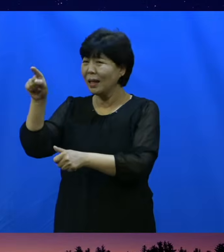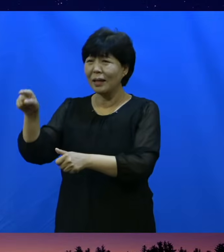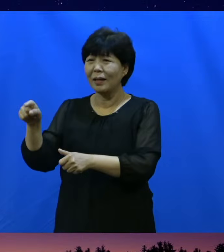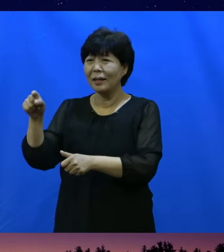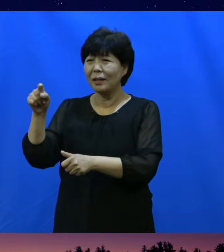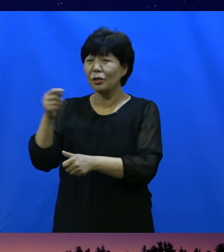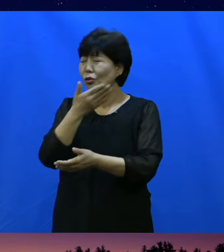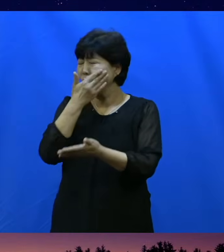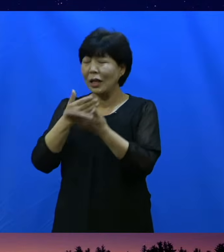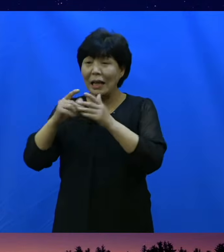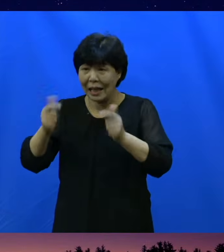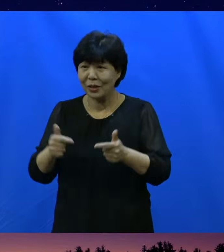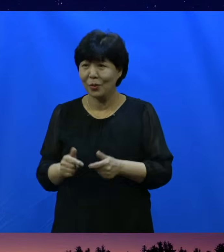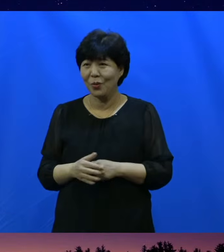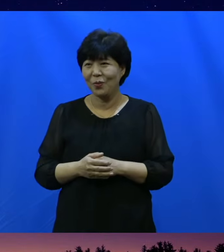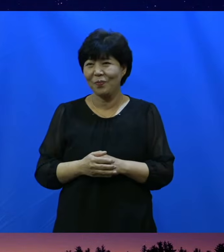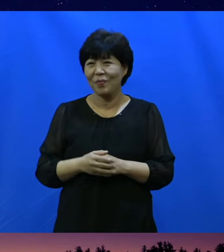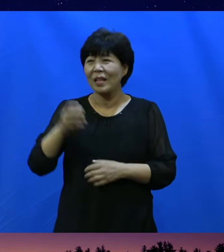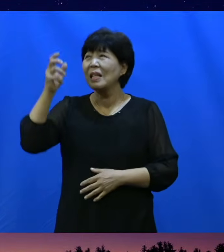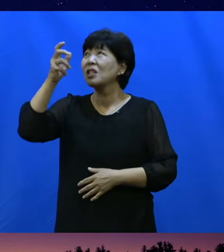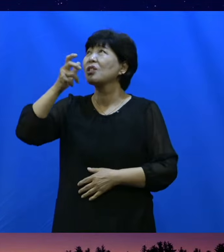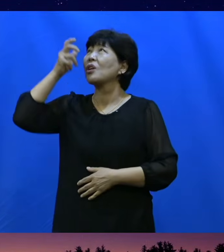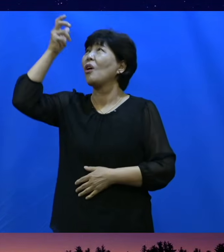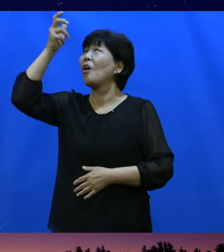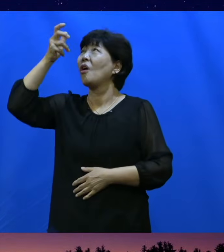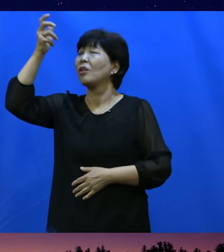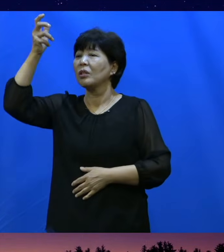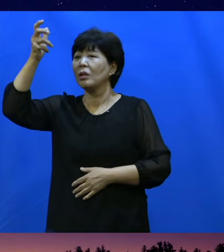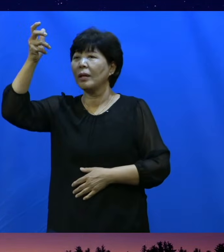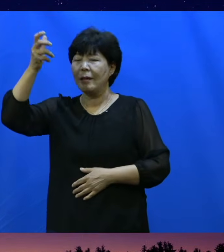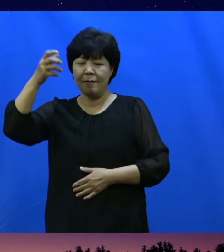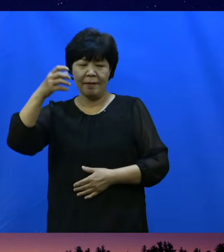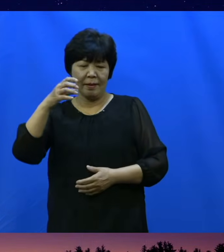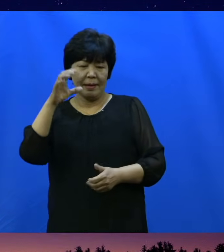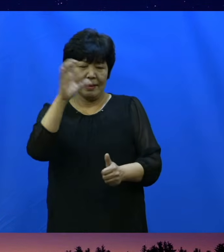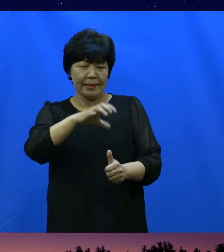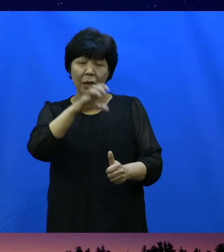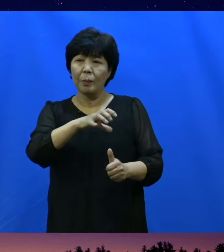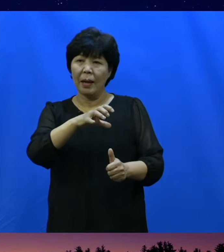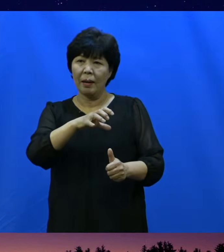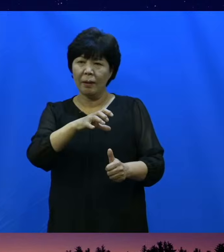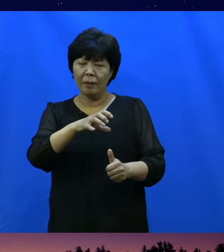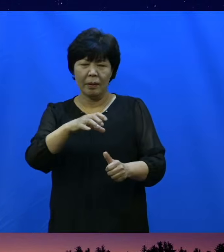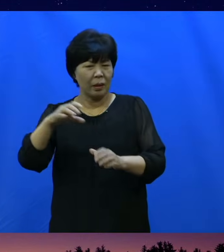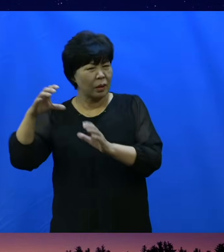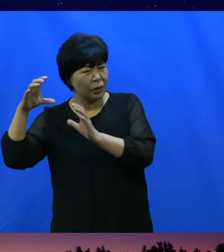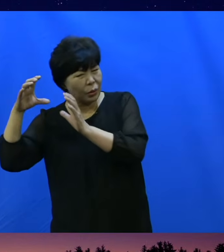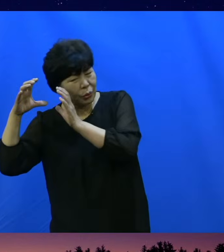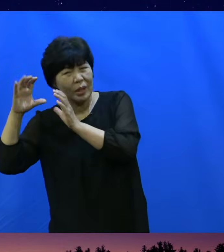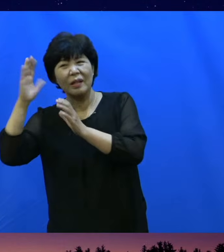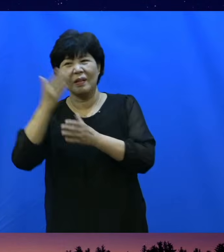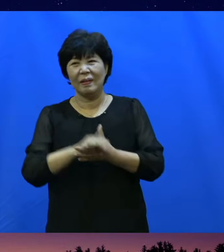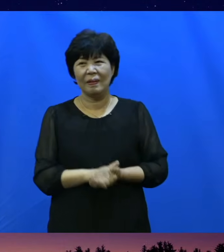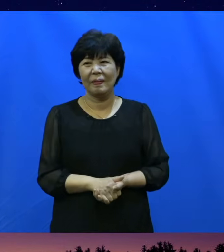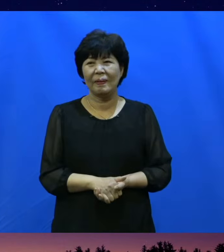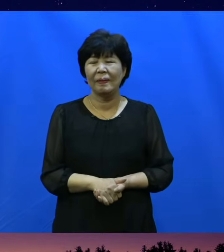책망을 구분해야 돼요. 여러분, 사단의 책망은 어두운 감정을 가져오게 하고 결국은 죽음으로 몰아가는